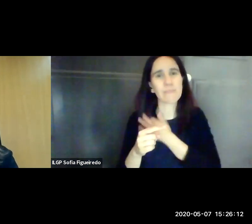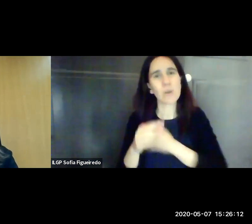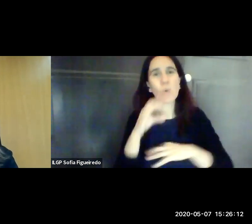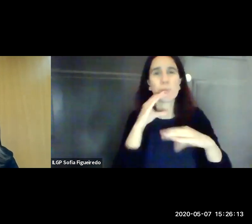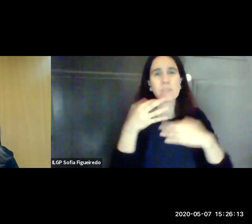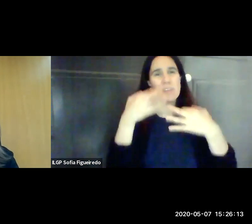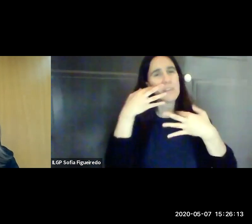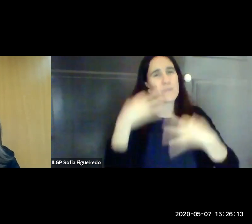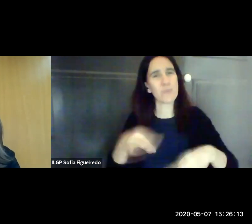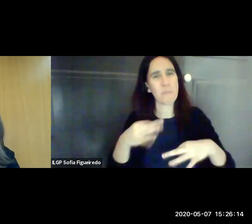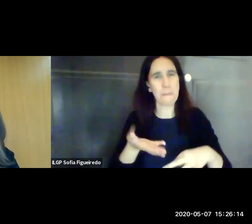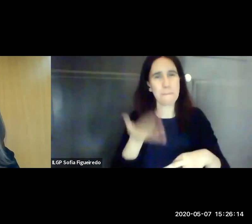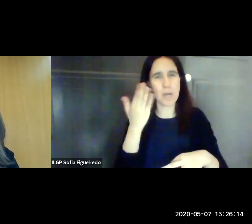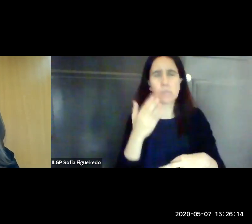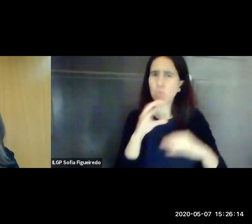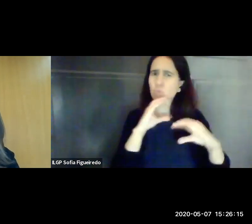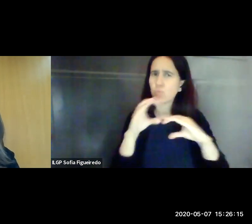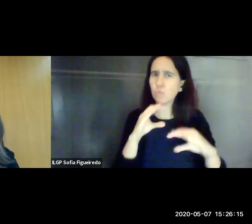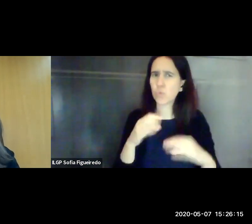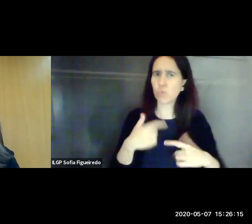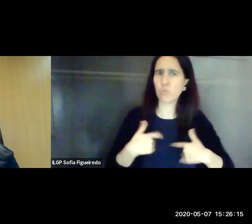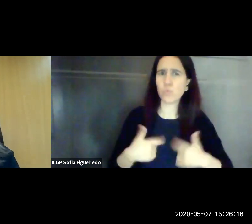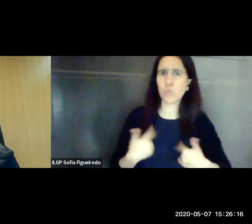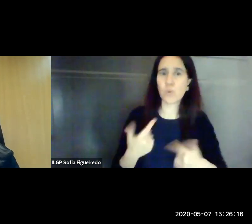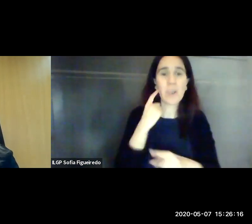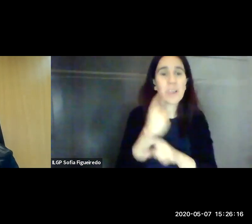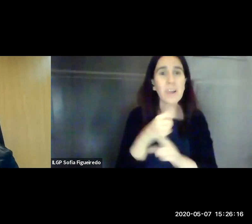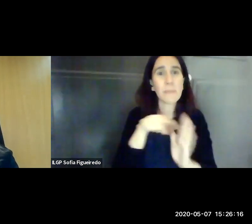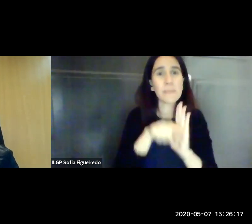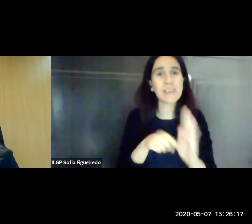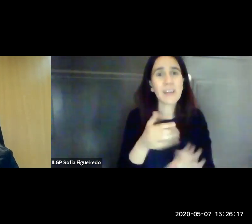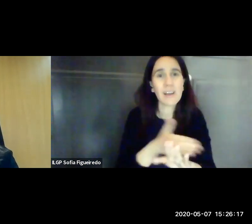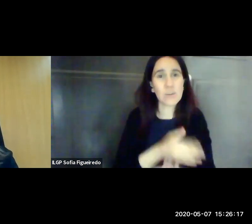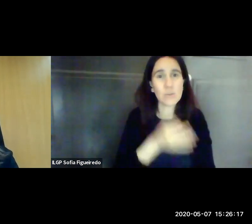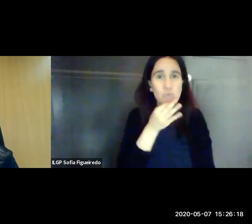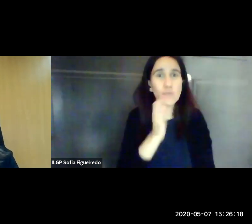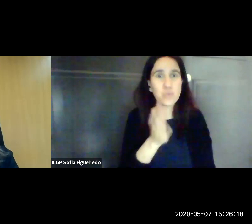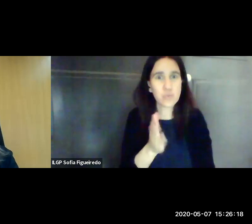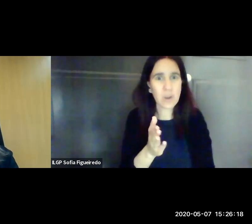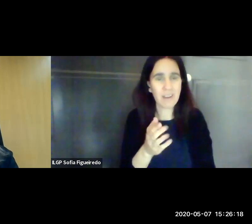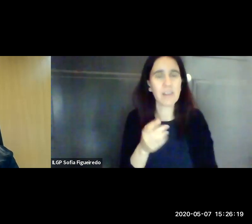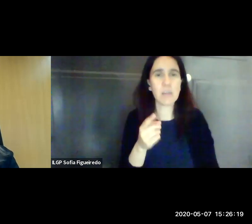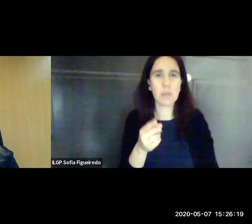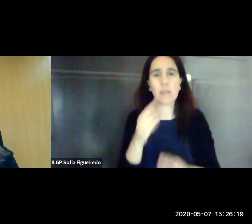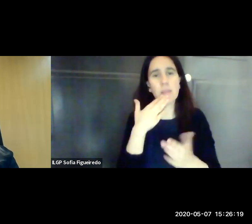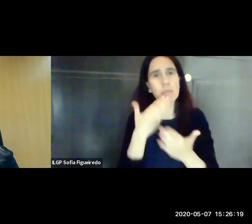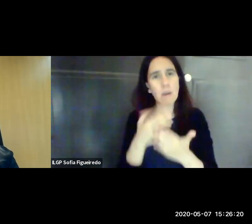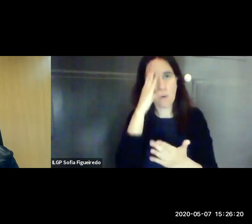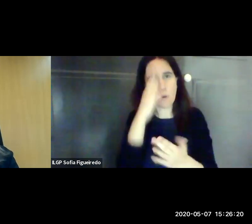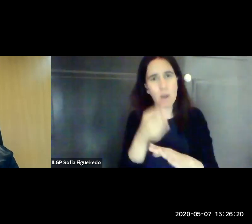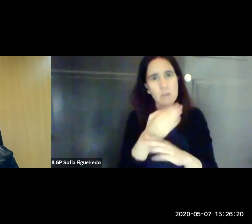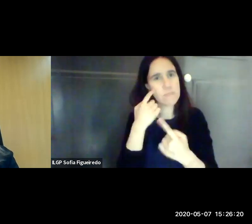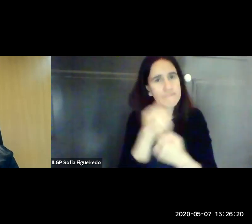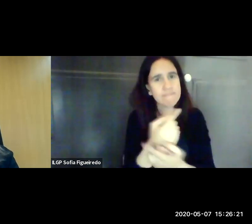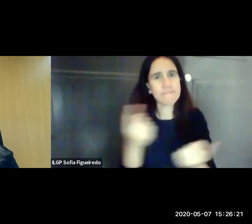informal, mas comunicamos até proativamente as tais medidas que nós tínhamos falado há bocado e antecipamos aqui algumas questões que